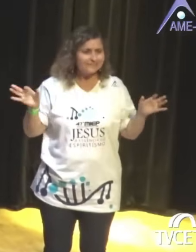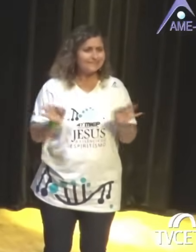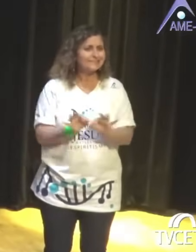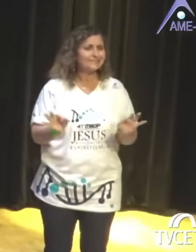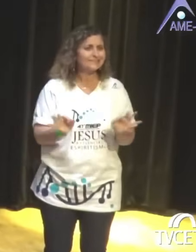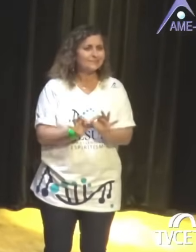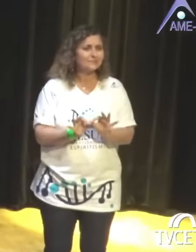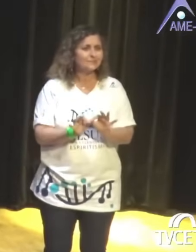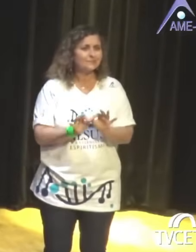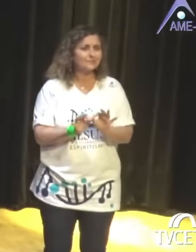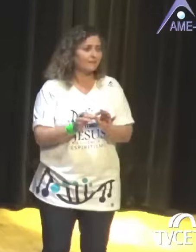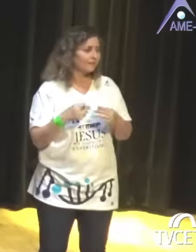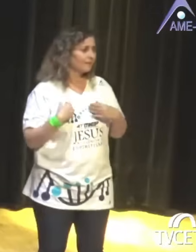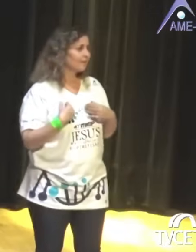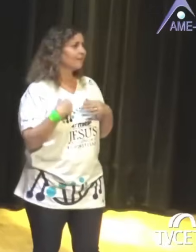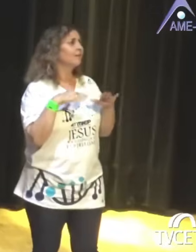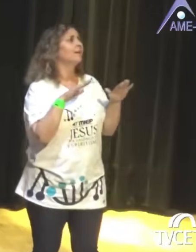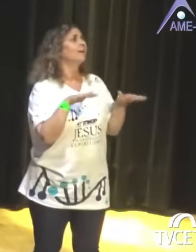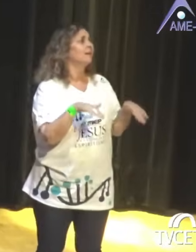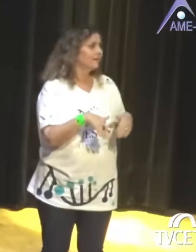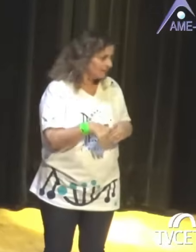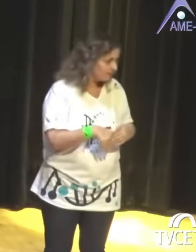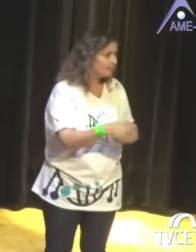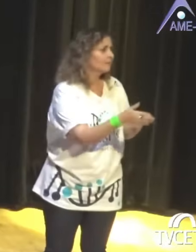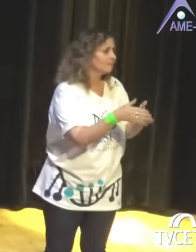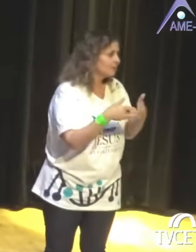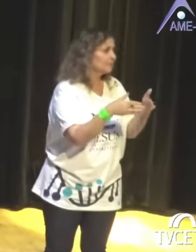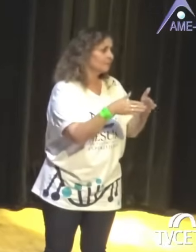adoração e